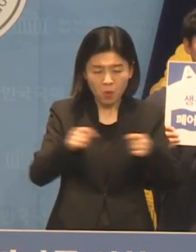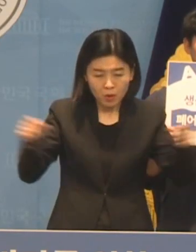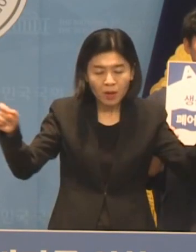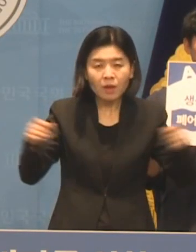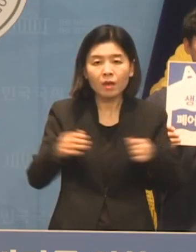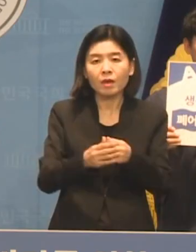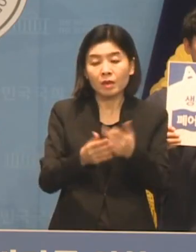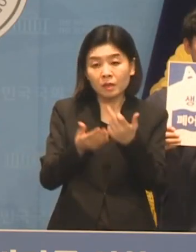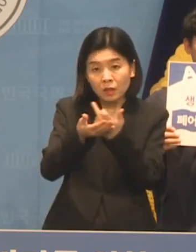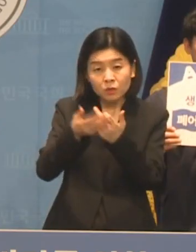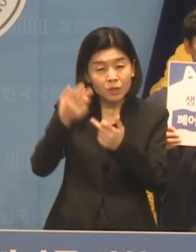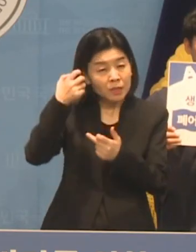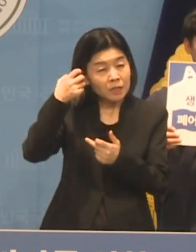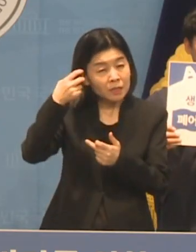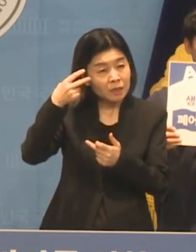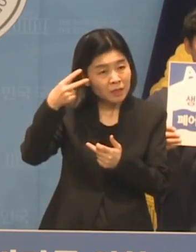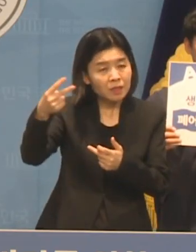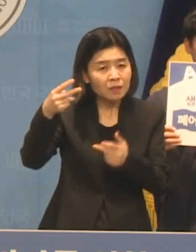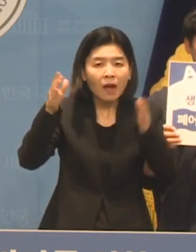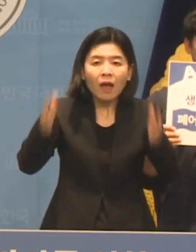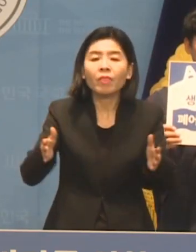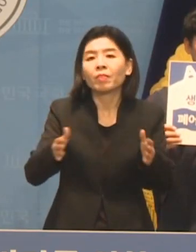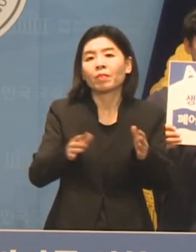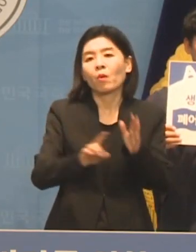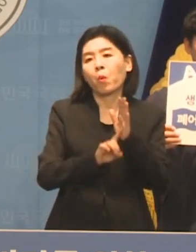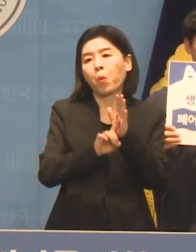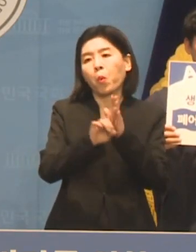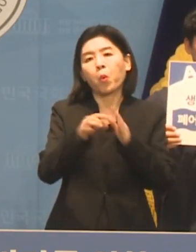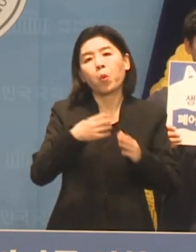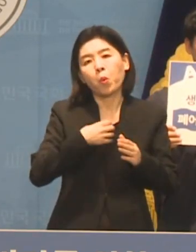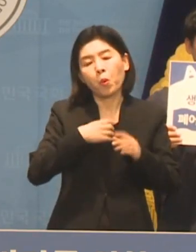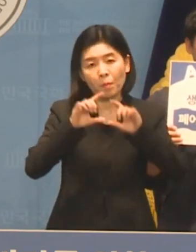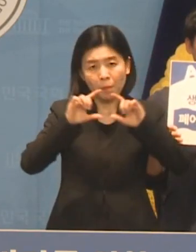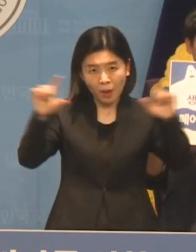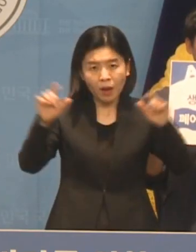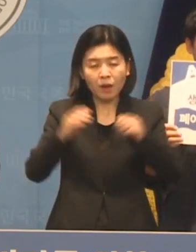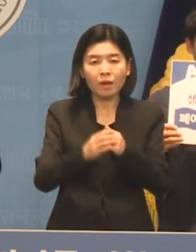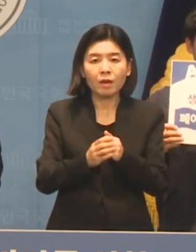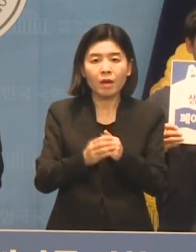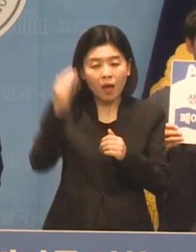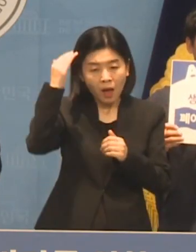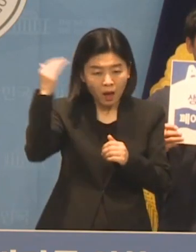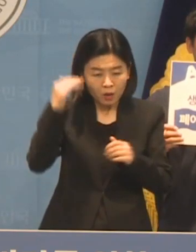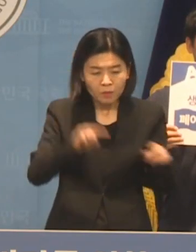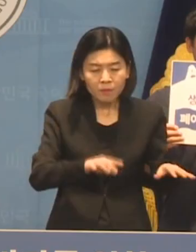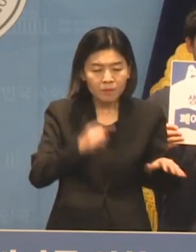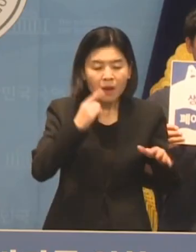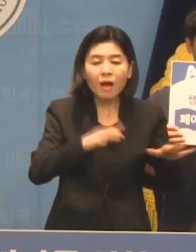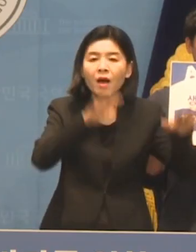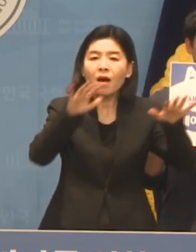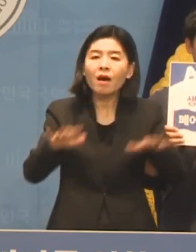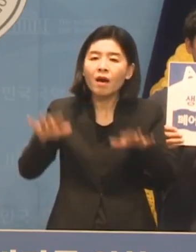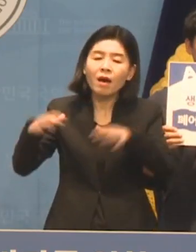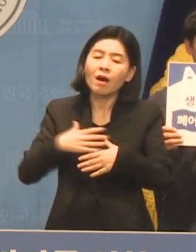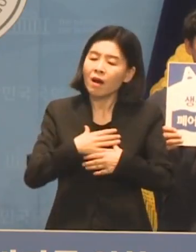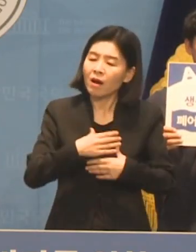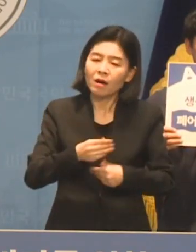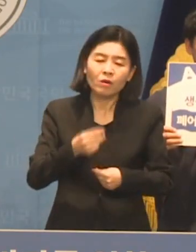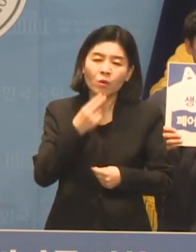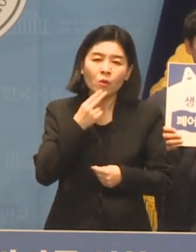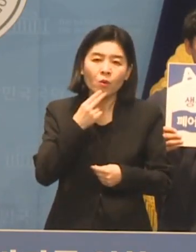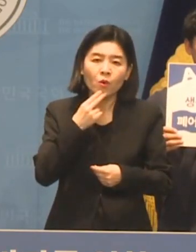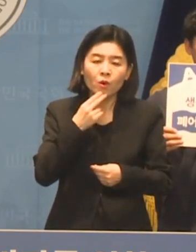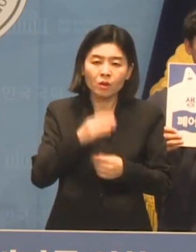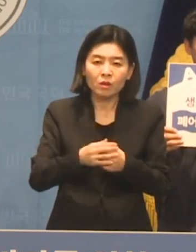내내 특보가 발령되었습니다. 기후위기 앞에서 한국의 바다 역시 안전하지 않습니다.